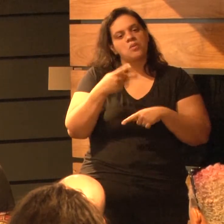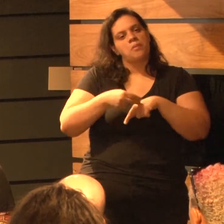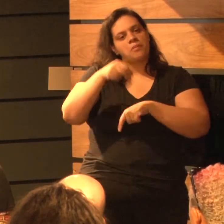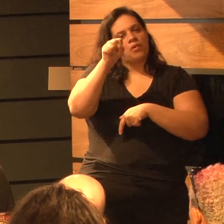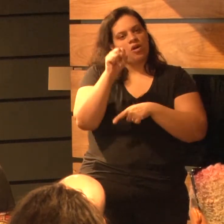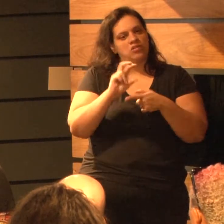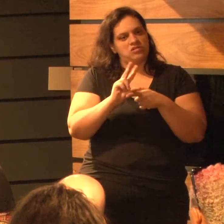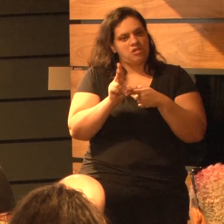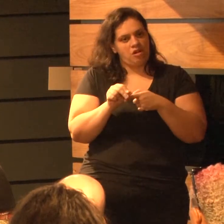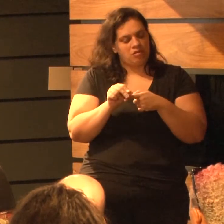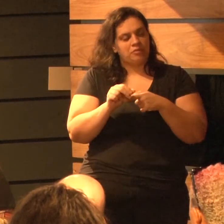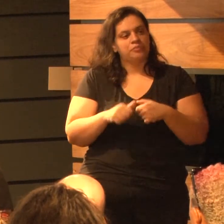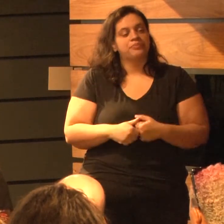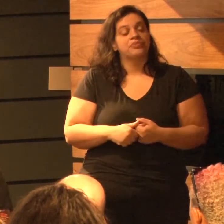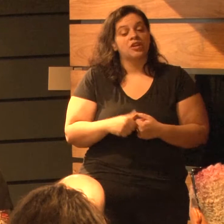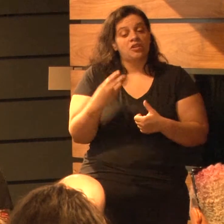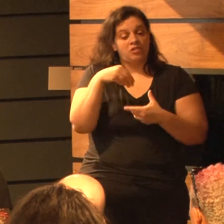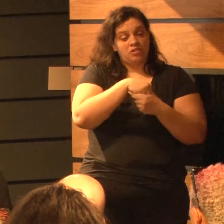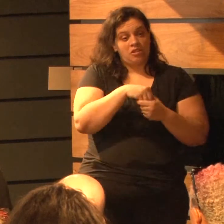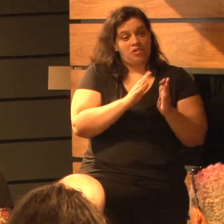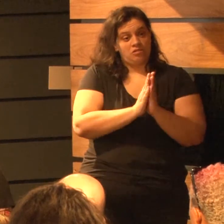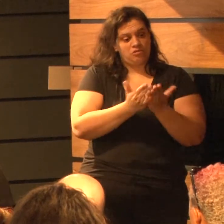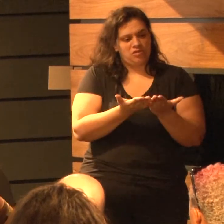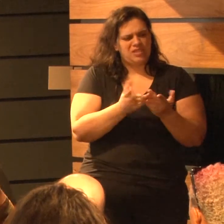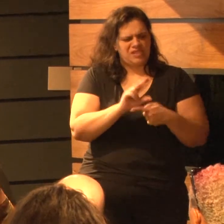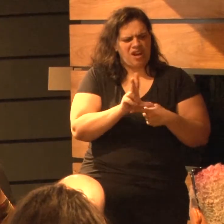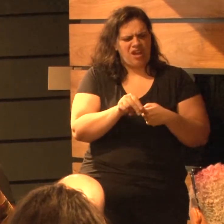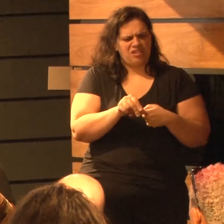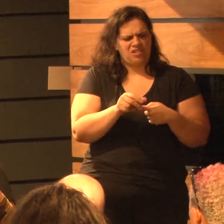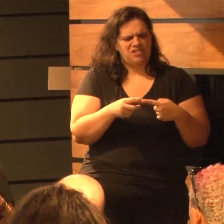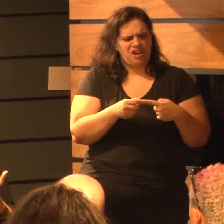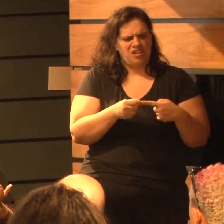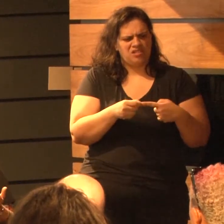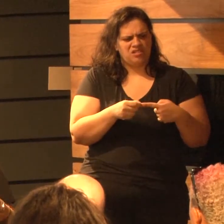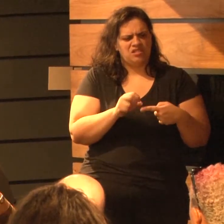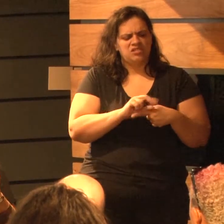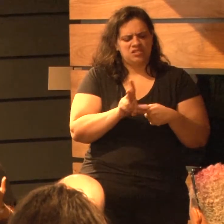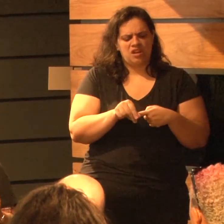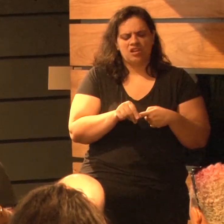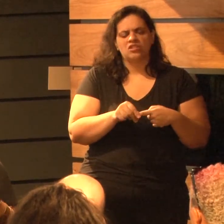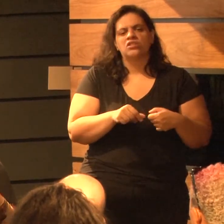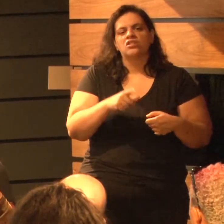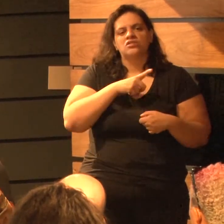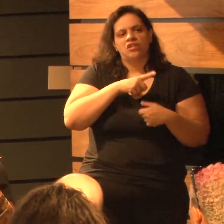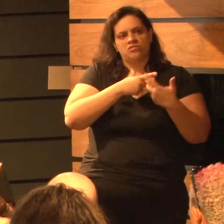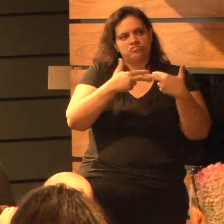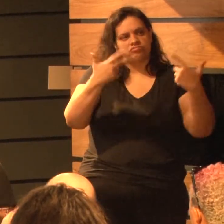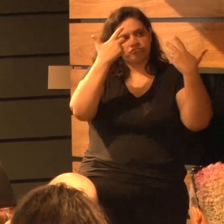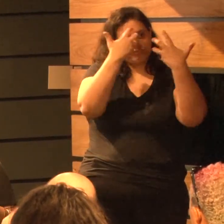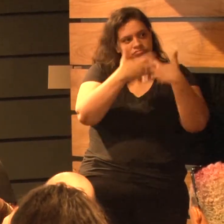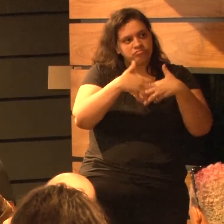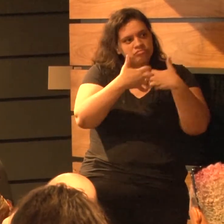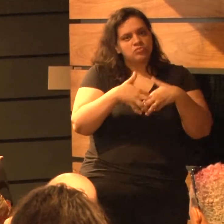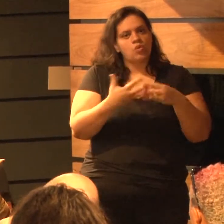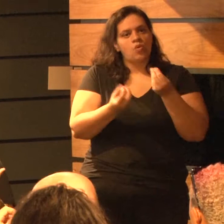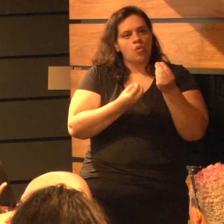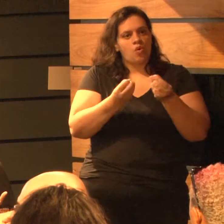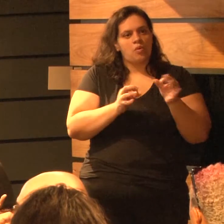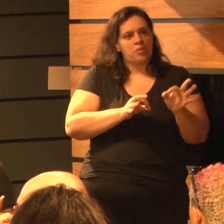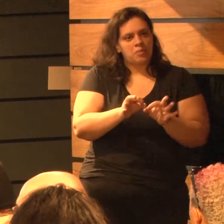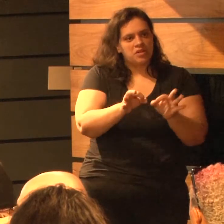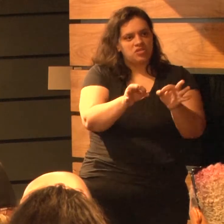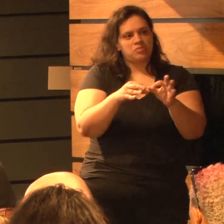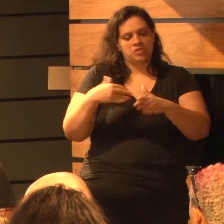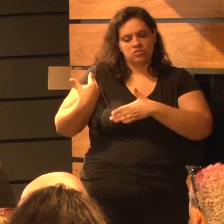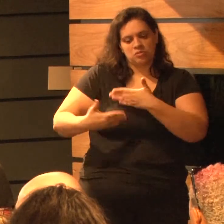E eu trago nesse livro não só reflexões sobre o planejamento, sobre o